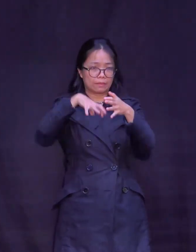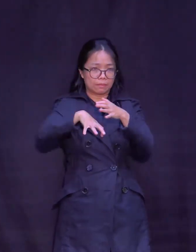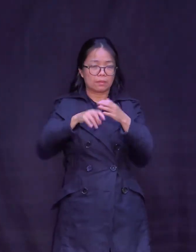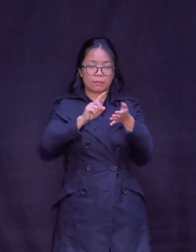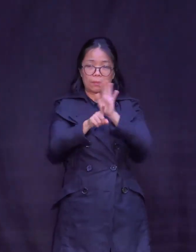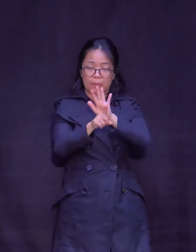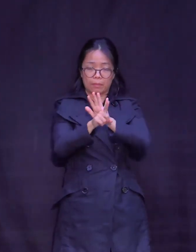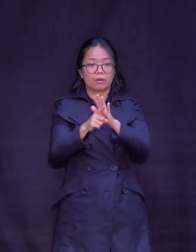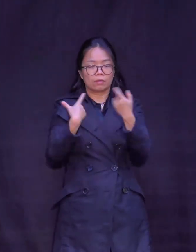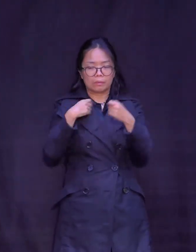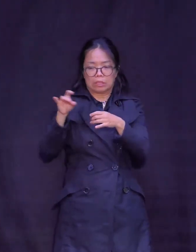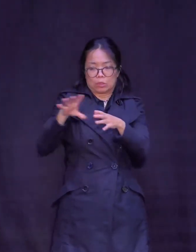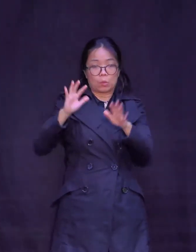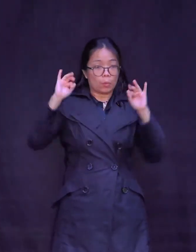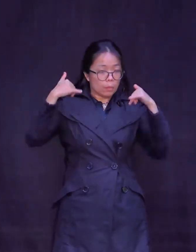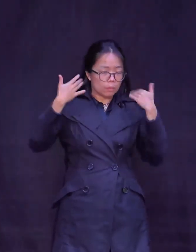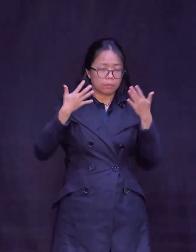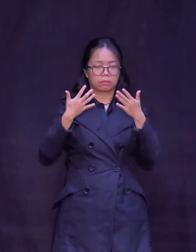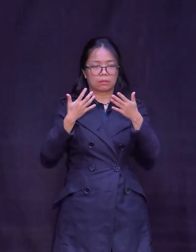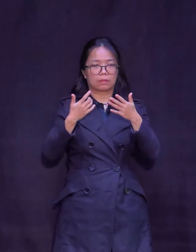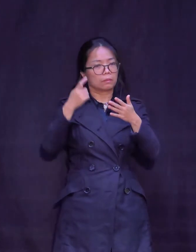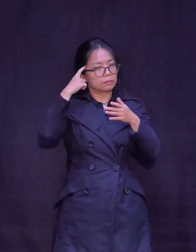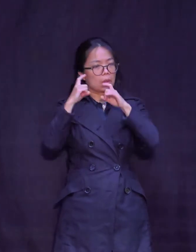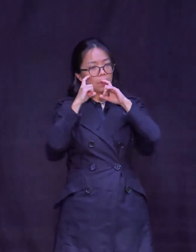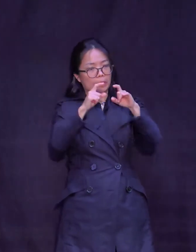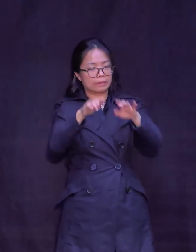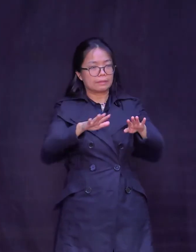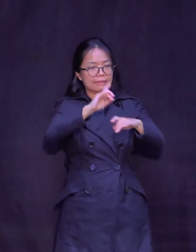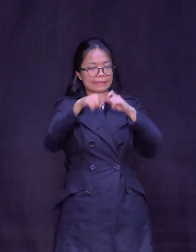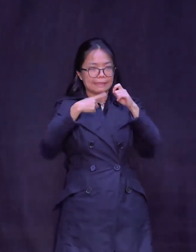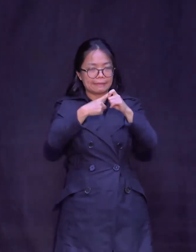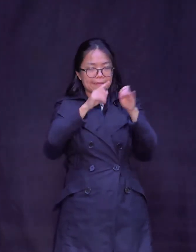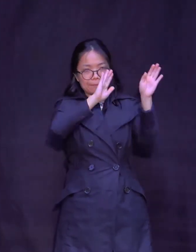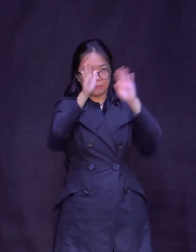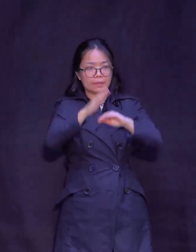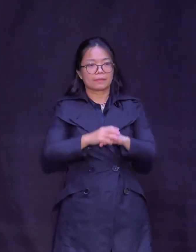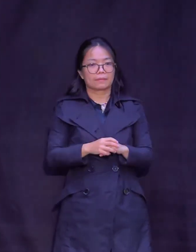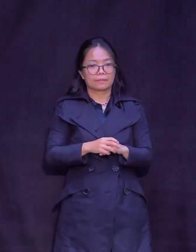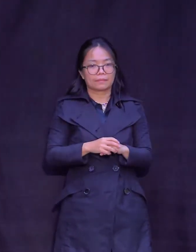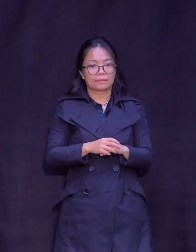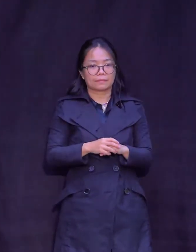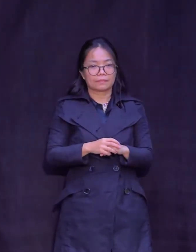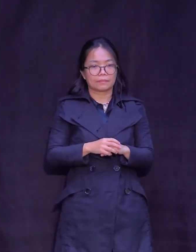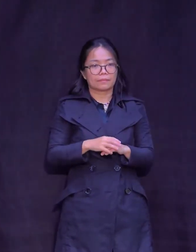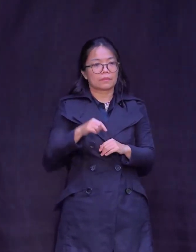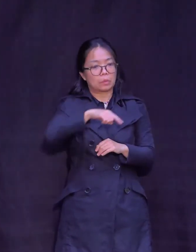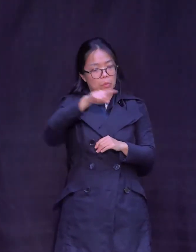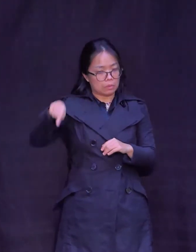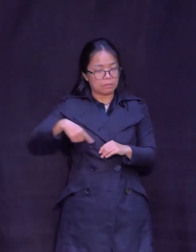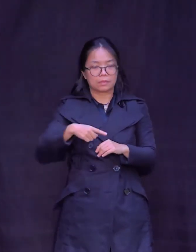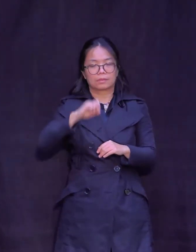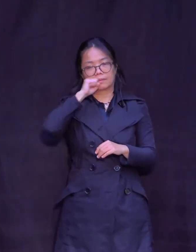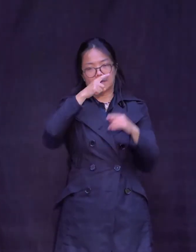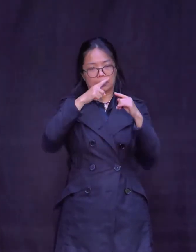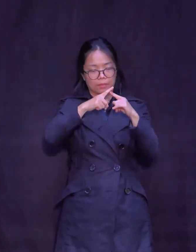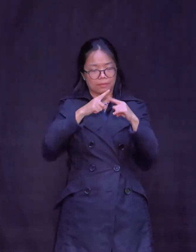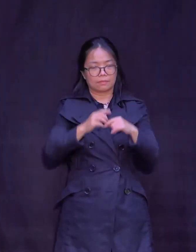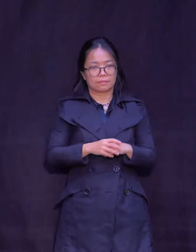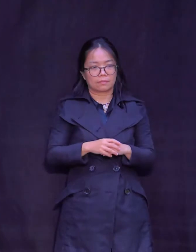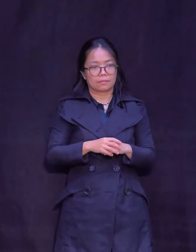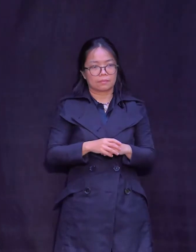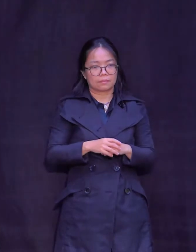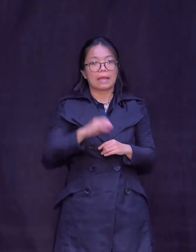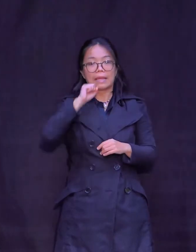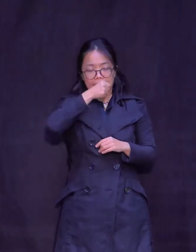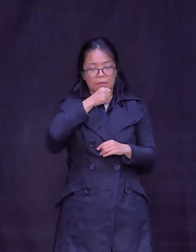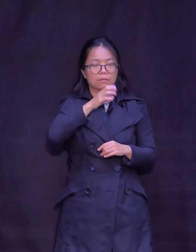们也是透过舞蹈在回应今年的这个主题，我们就是台湾，台